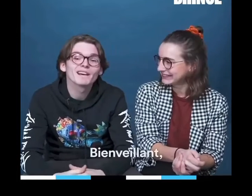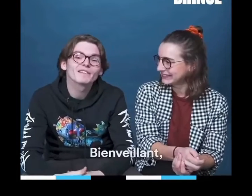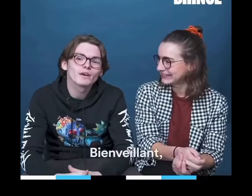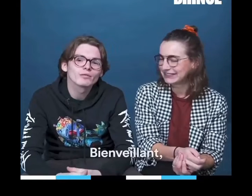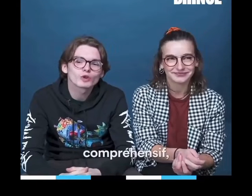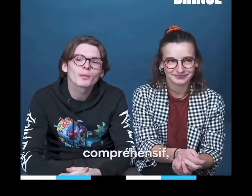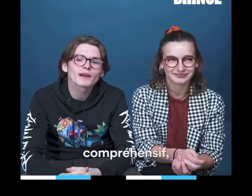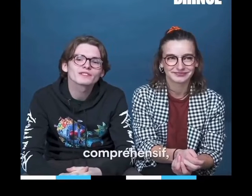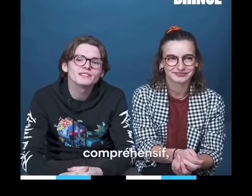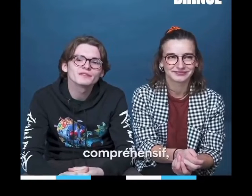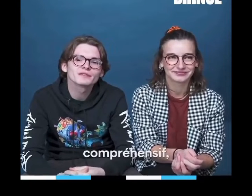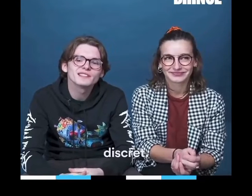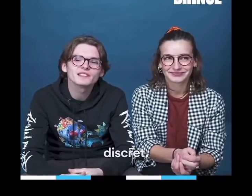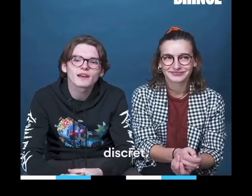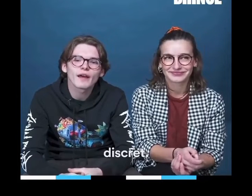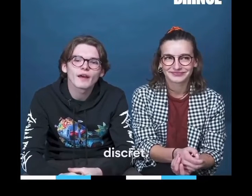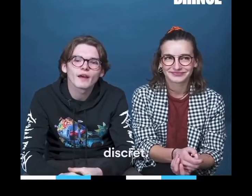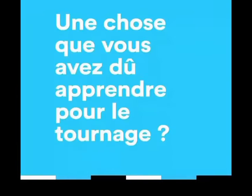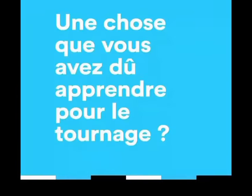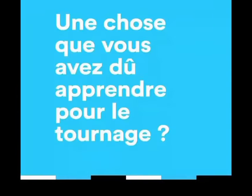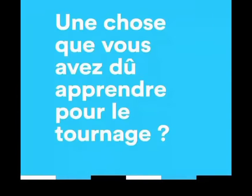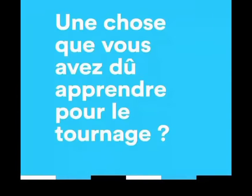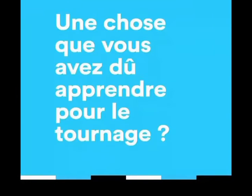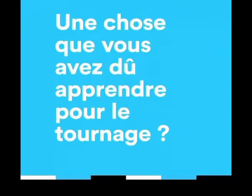Bienveillant, compréhensif, discret.